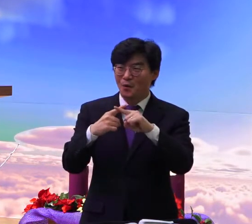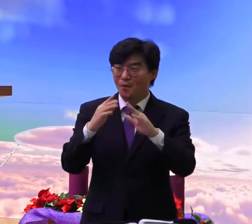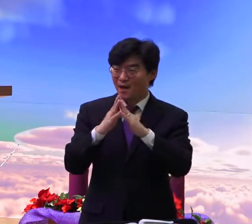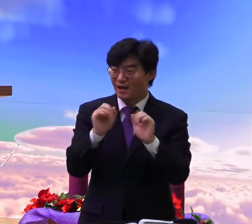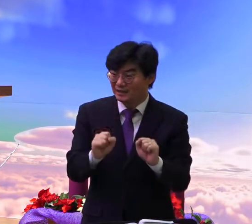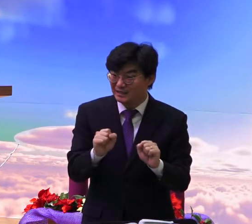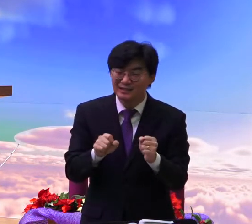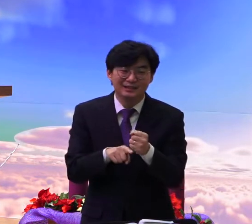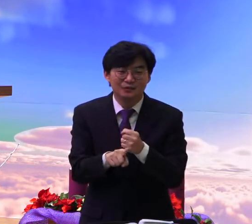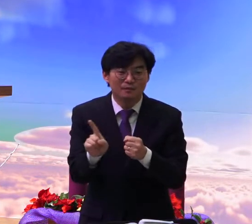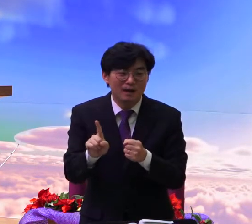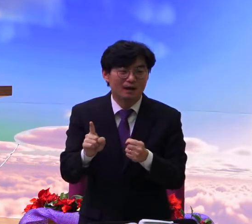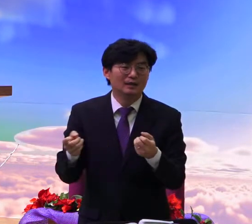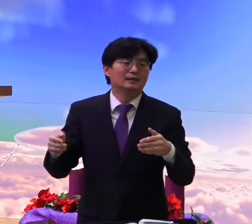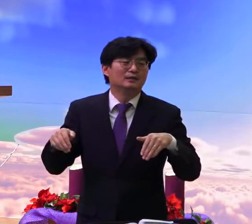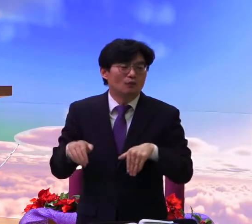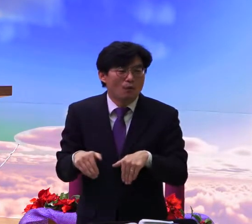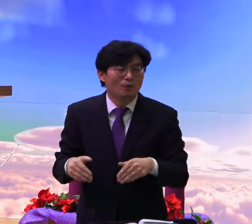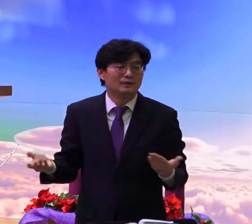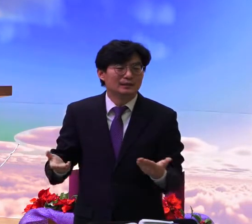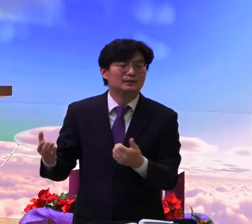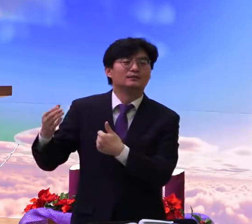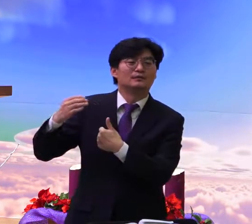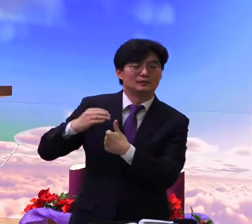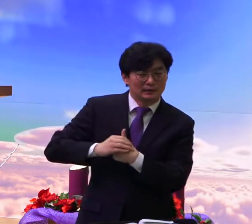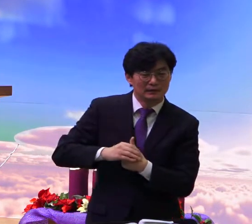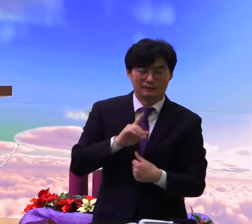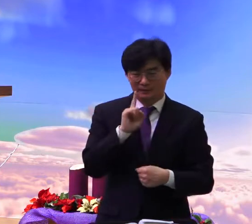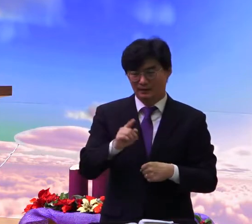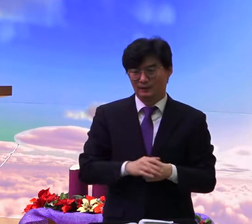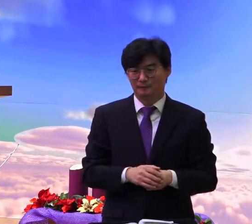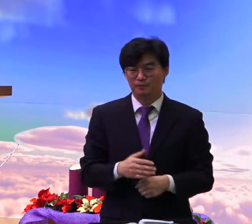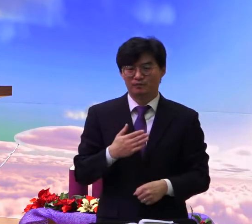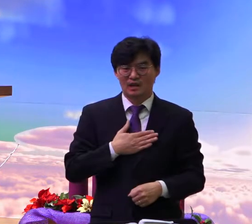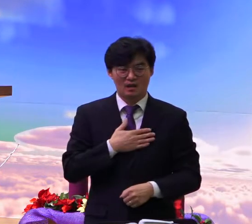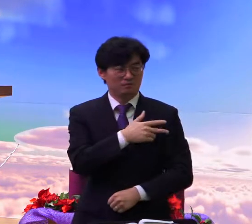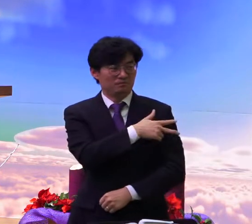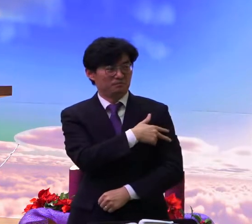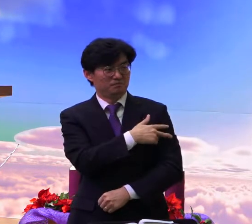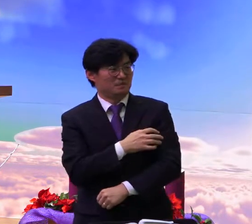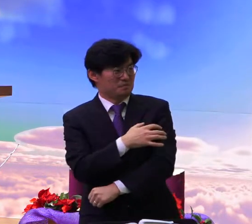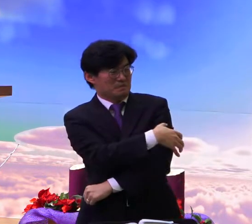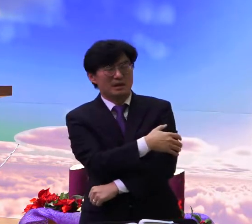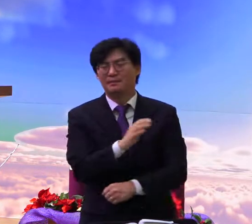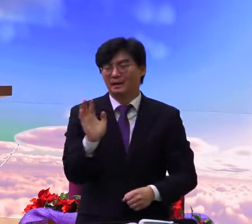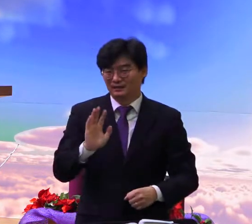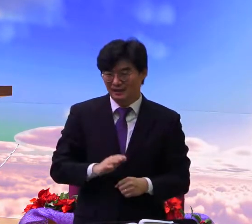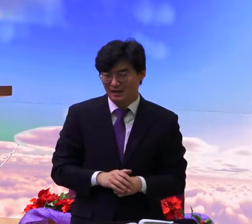높임을 받거나 섬김을 받으려고 해서는 안 되고, 오히려 남들보다 더 낮은